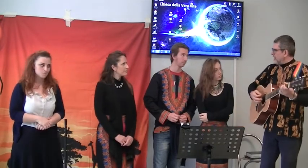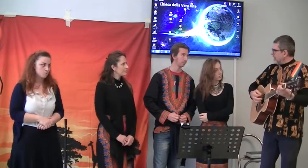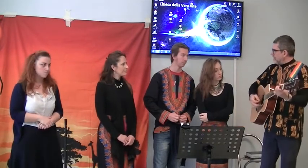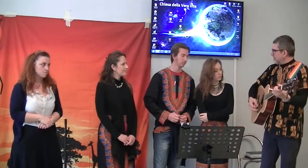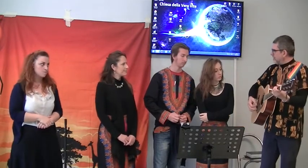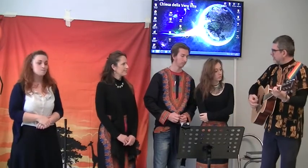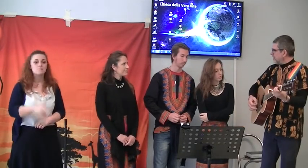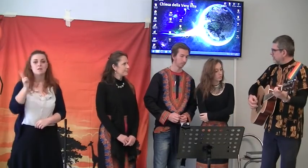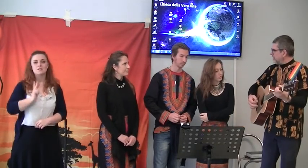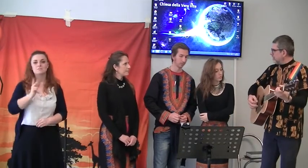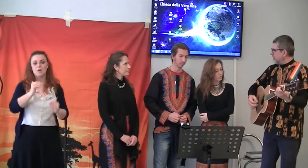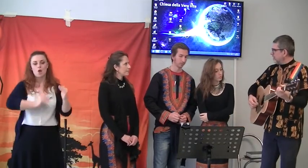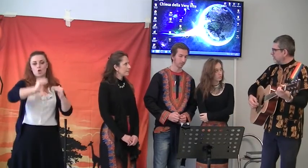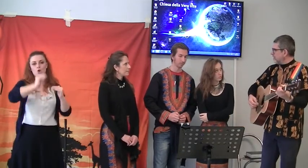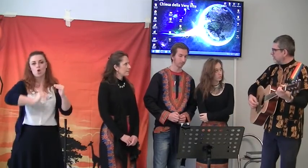tonalità va bene.